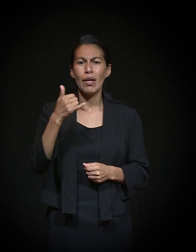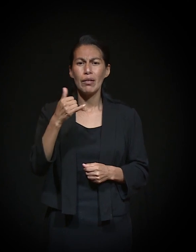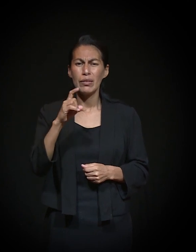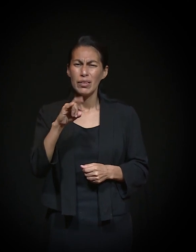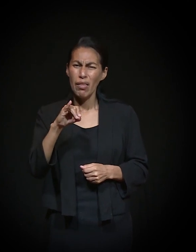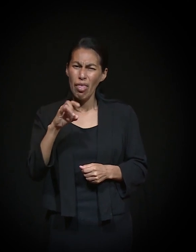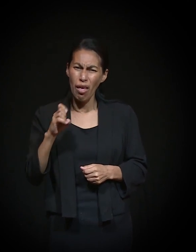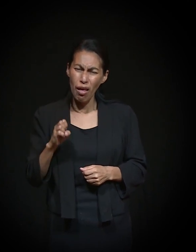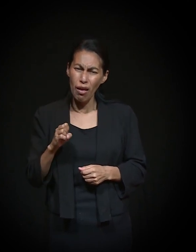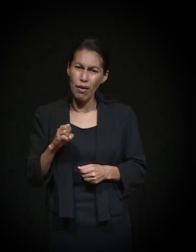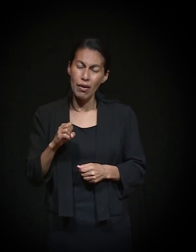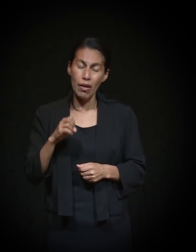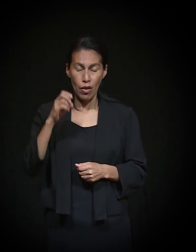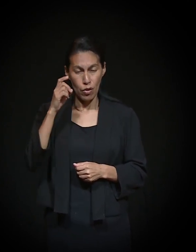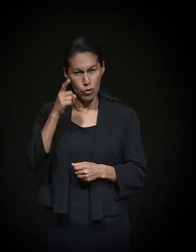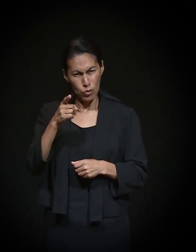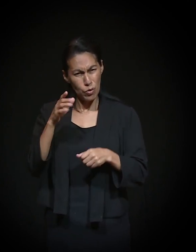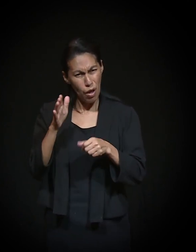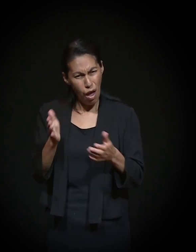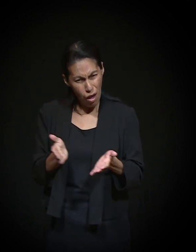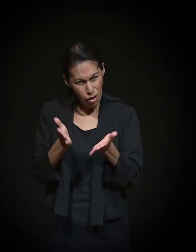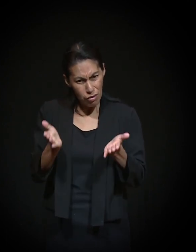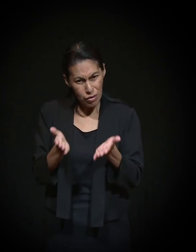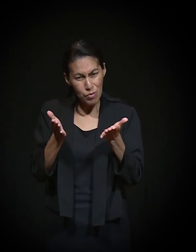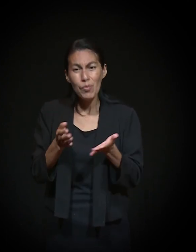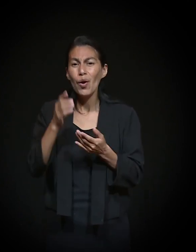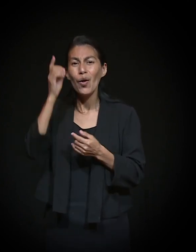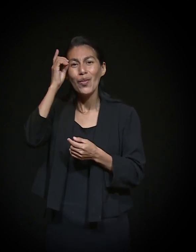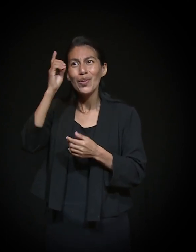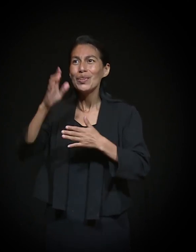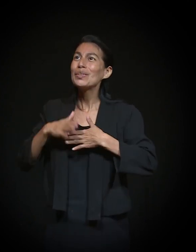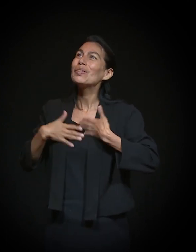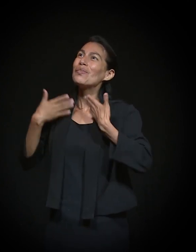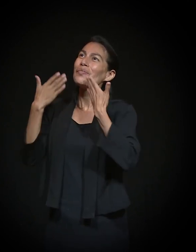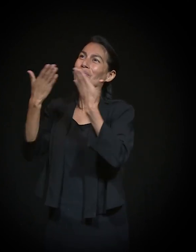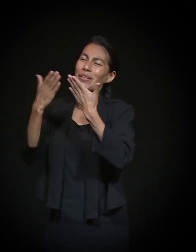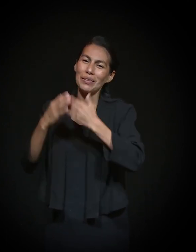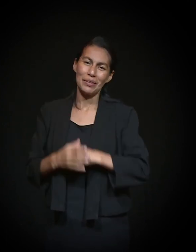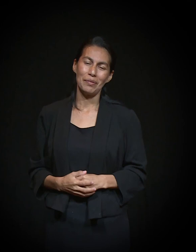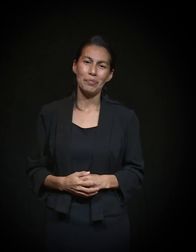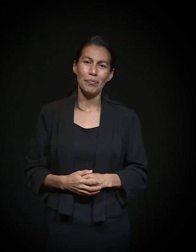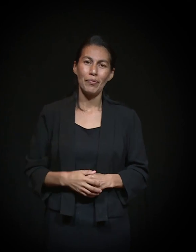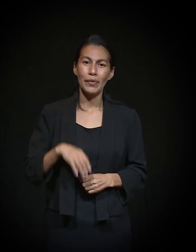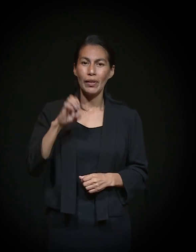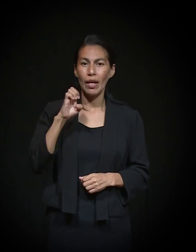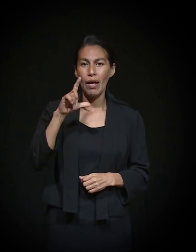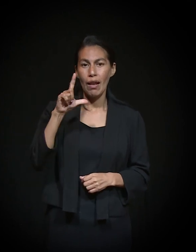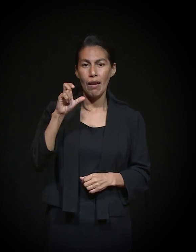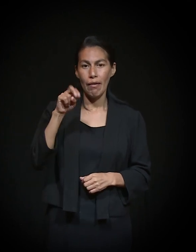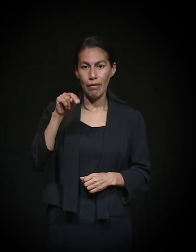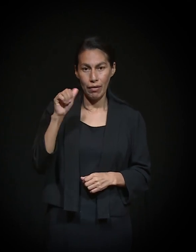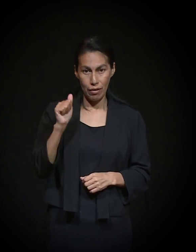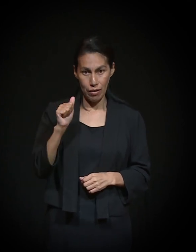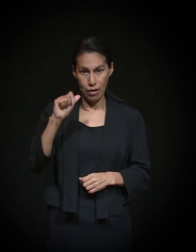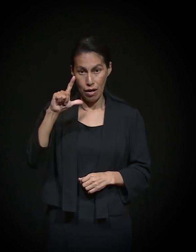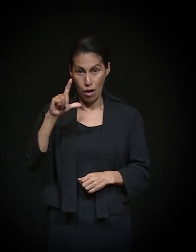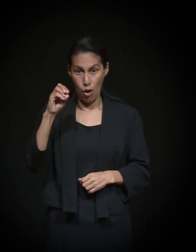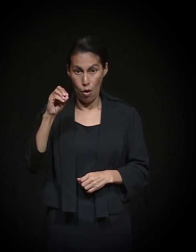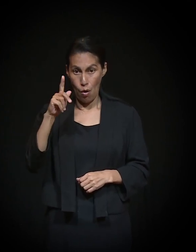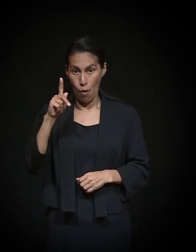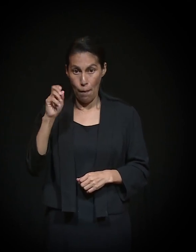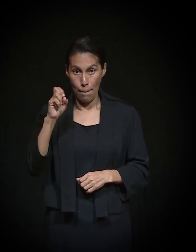a continuar confiando en Dios y en Leonel Torres. Elena López. Pido